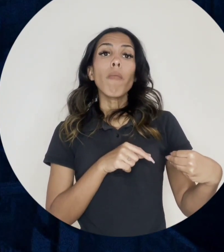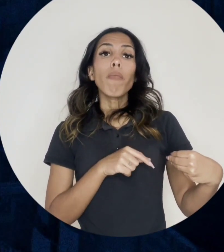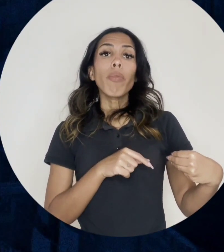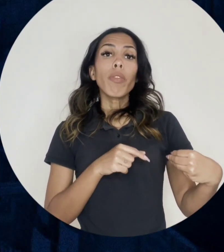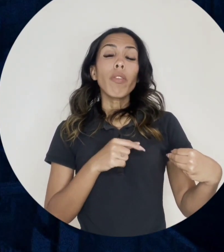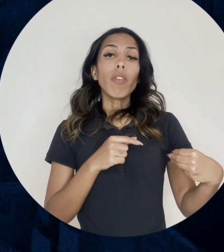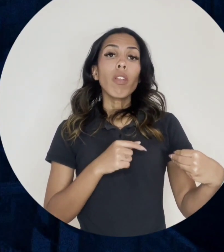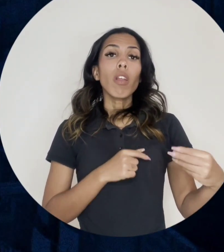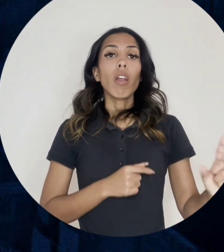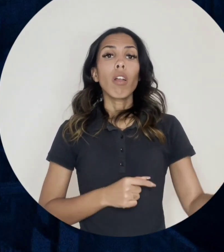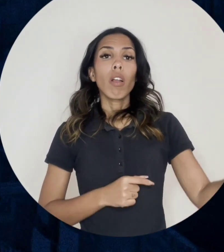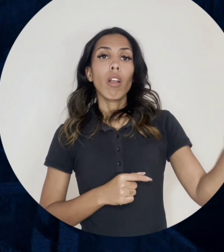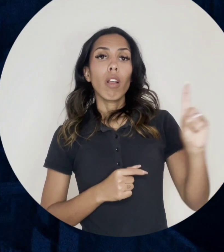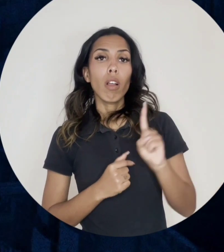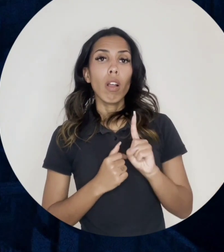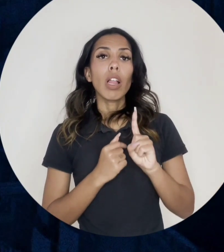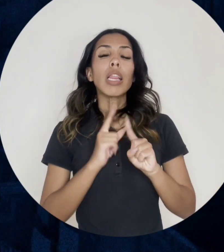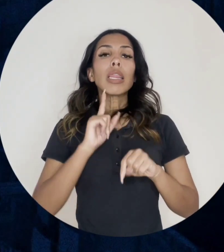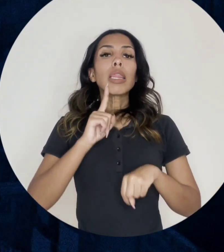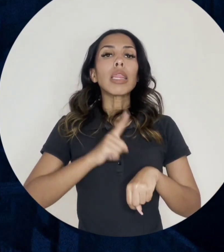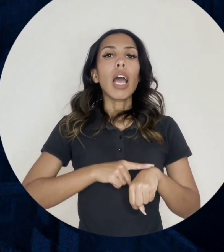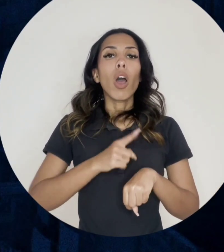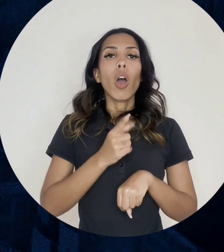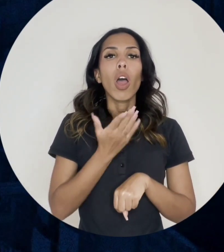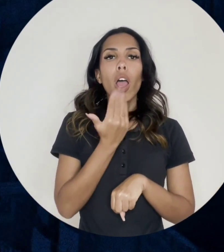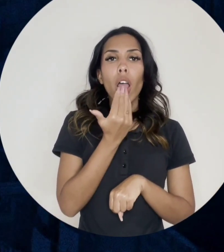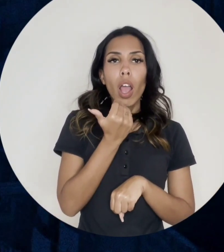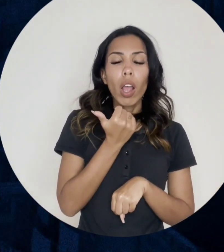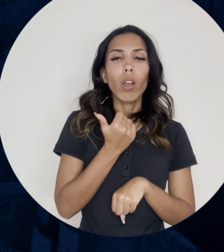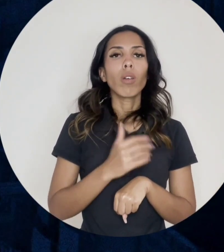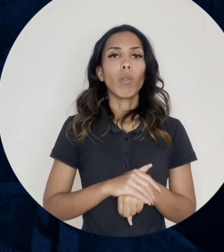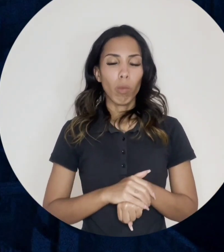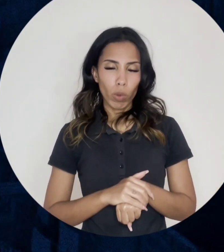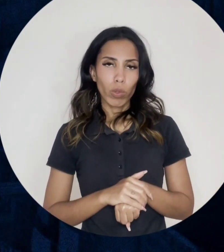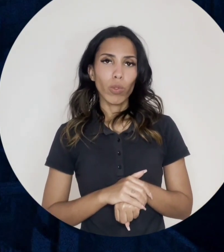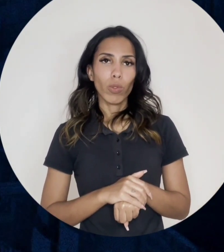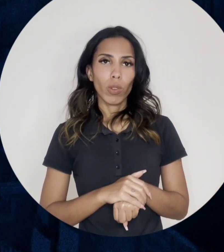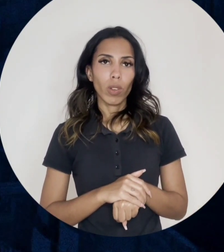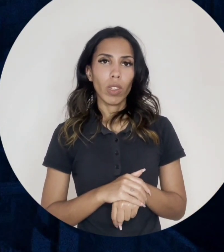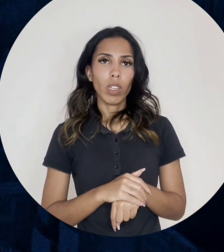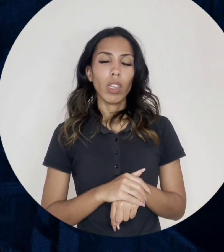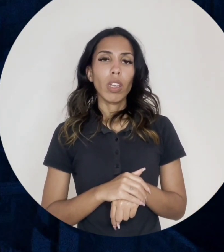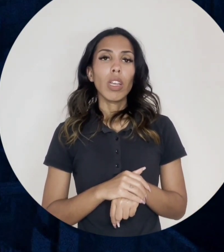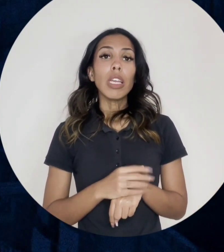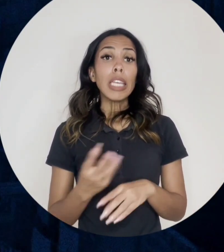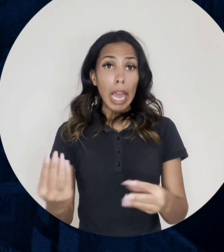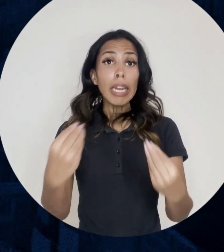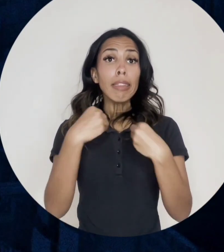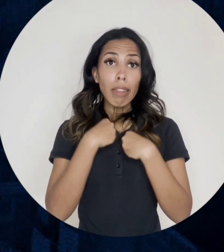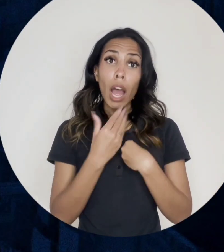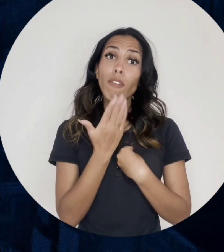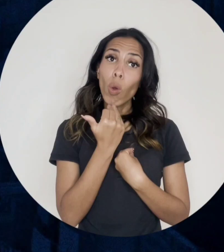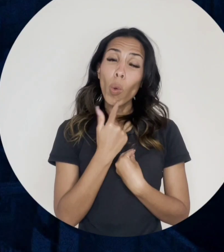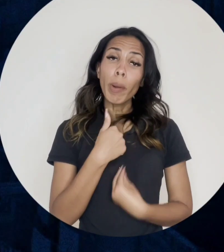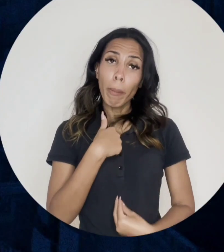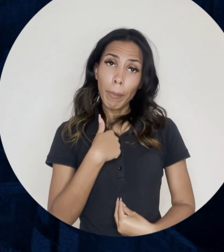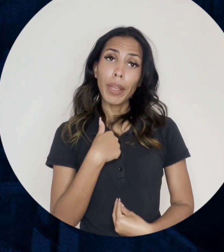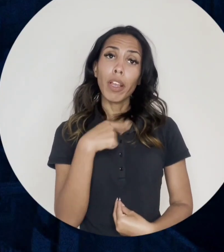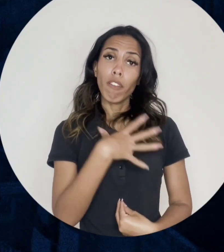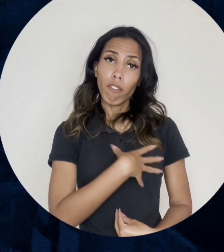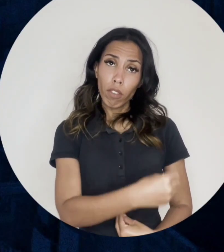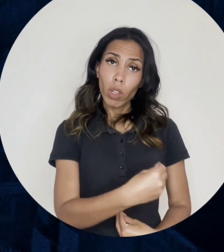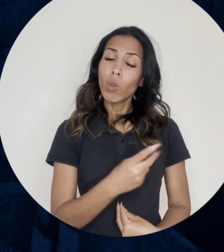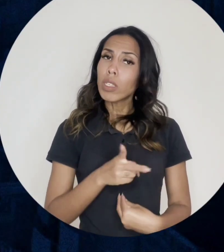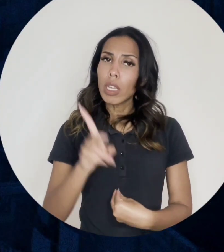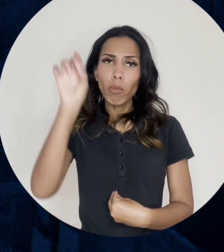O meu filho ia lá na hora do almoço, vinha 2 marmitas para mim e para o meu filho, e sempre arrumava um